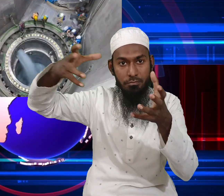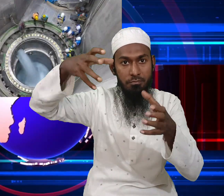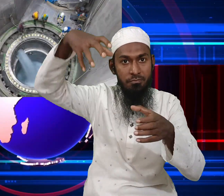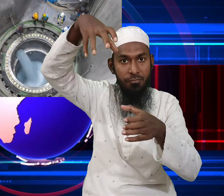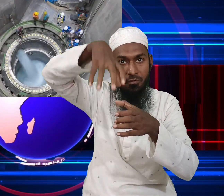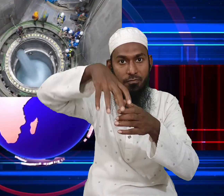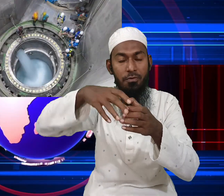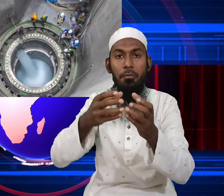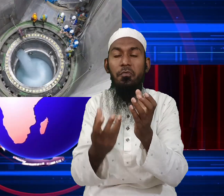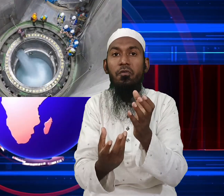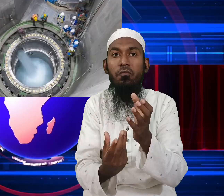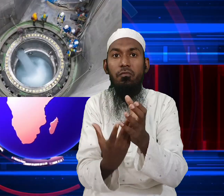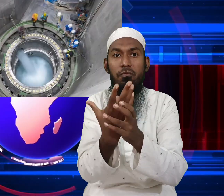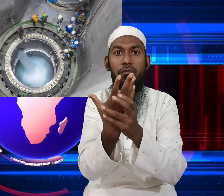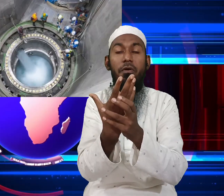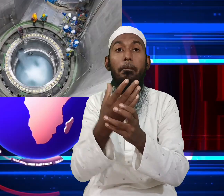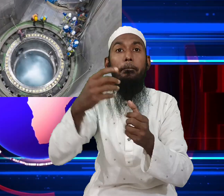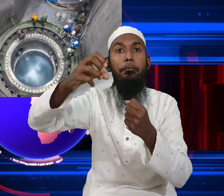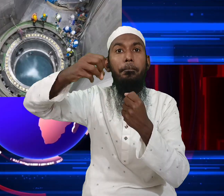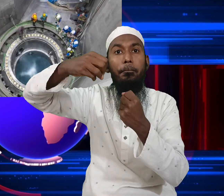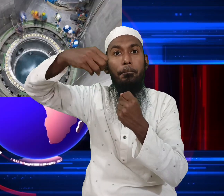আরেক ধাপ এগিয়ে গেল বাংলাদেশ।